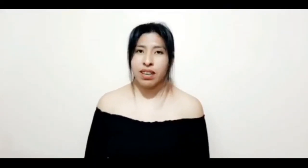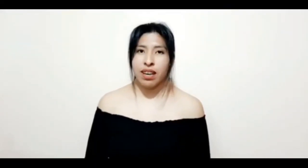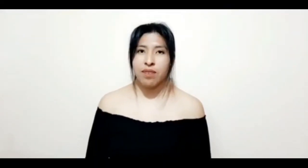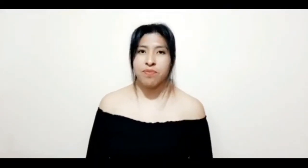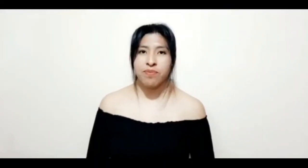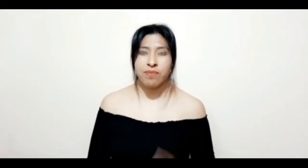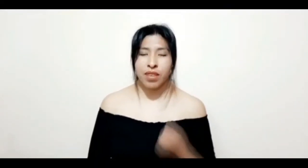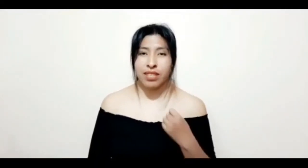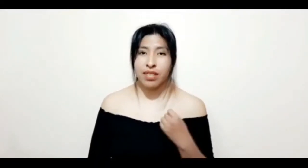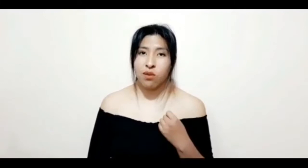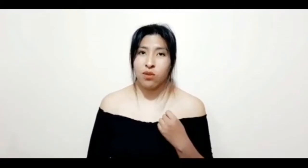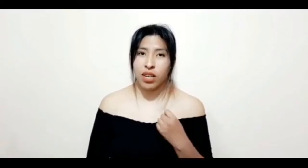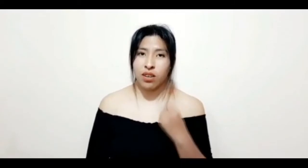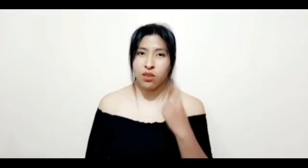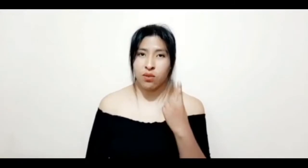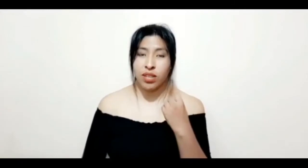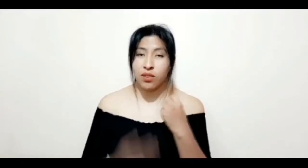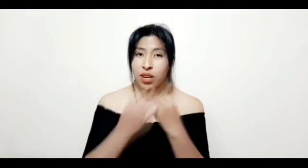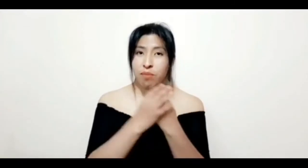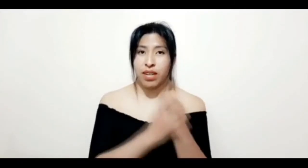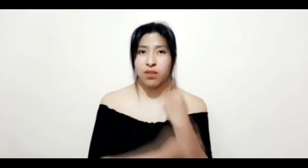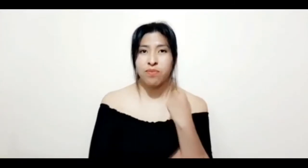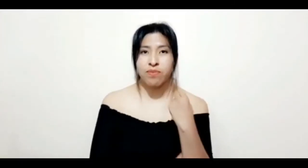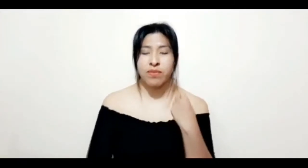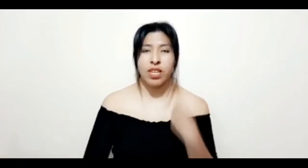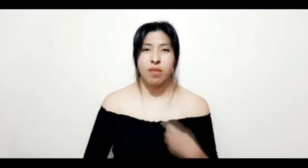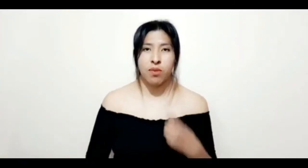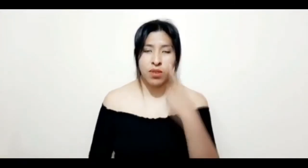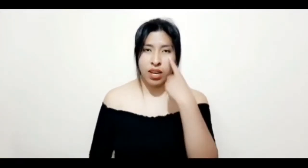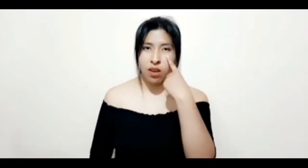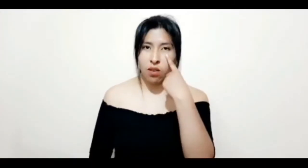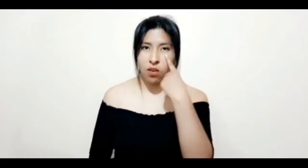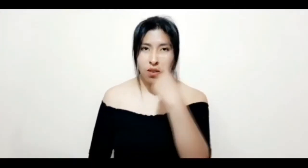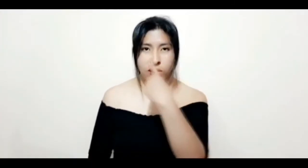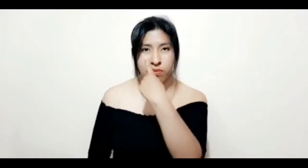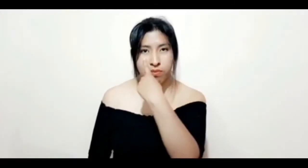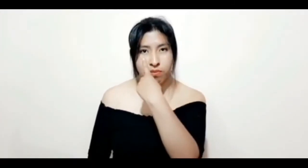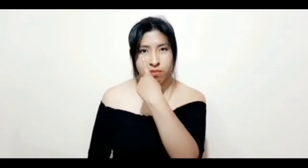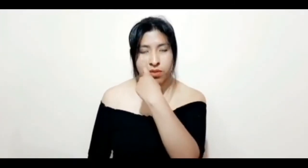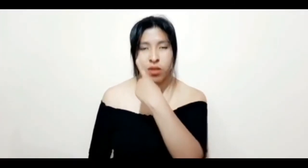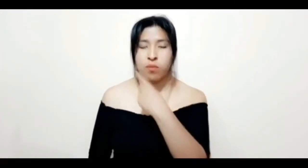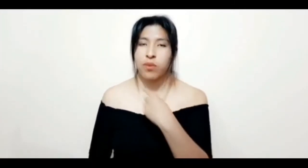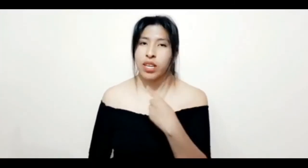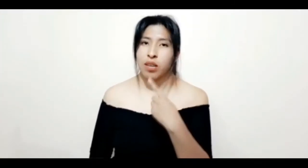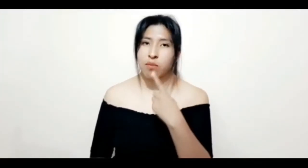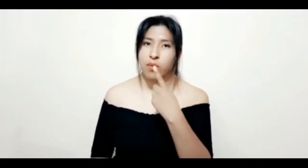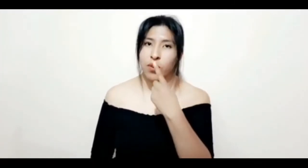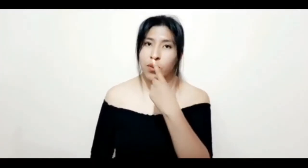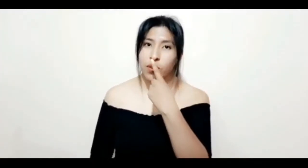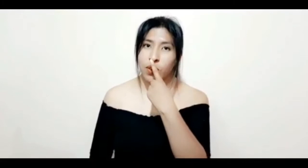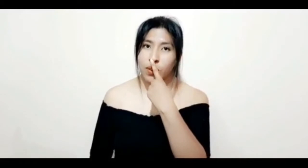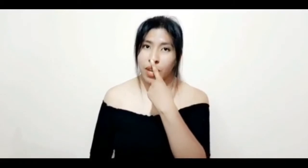seña que se usa una sola mano, por ejemplo, ojos, por otro lado,